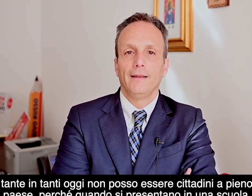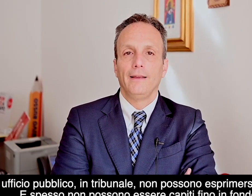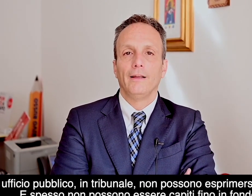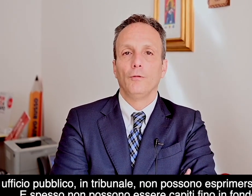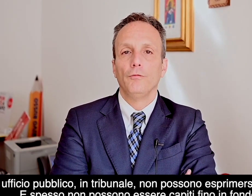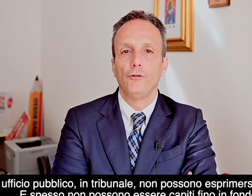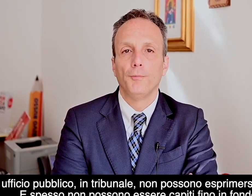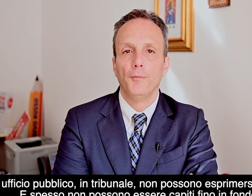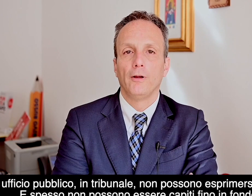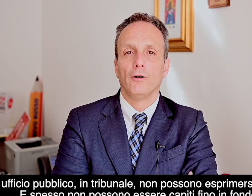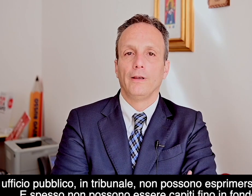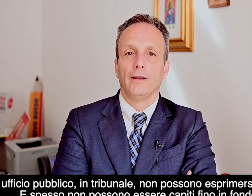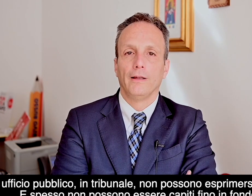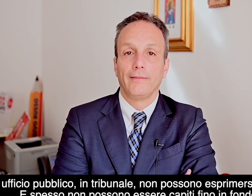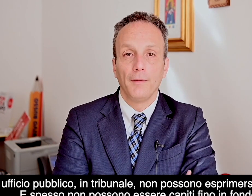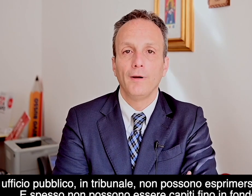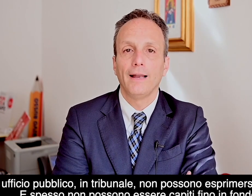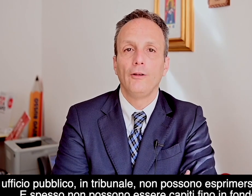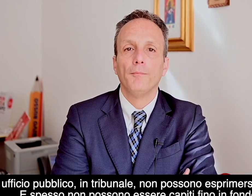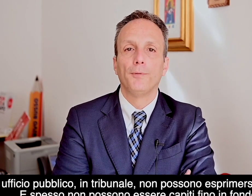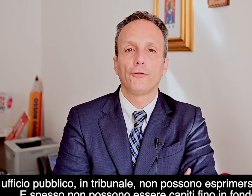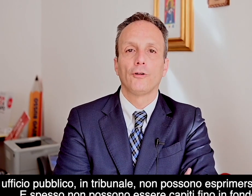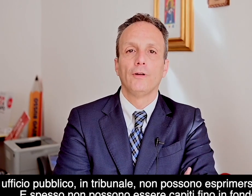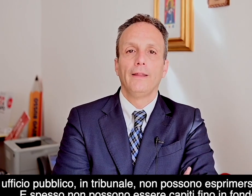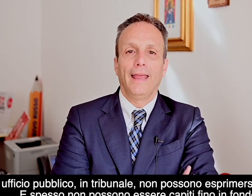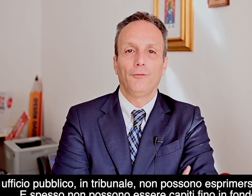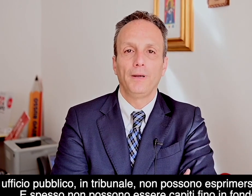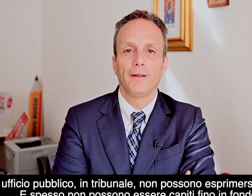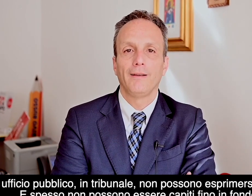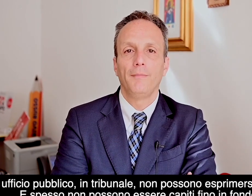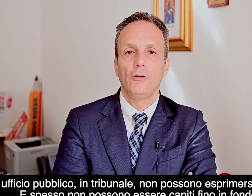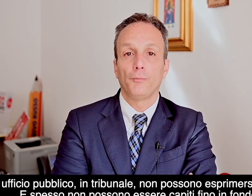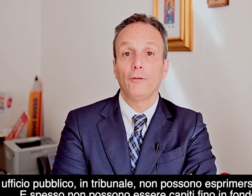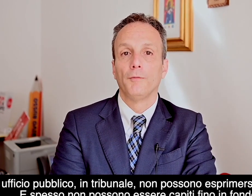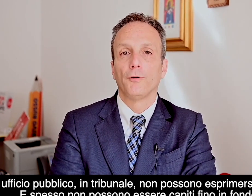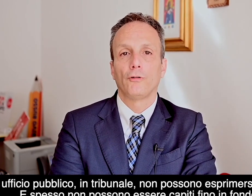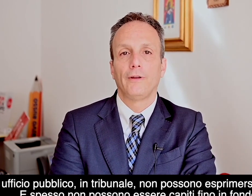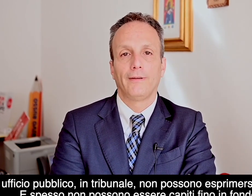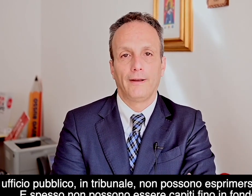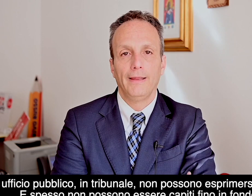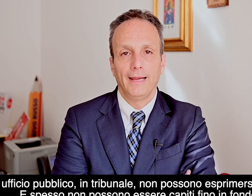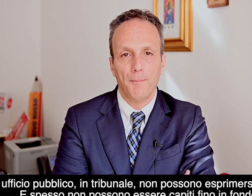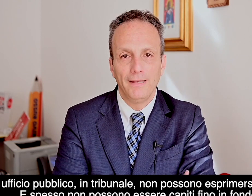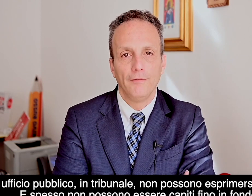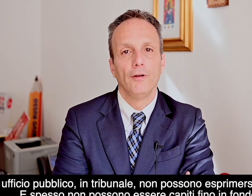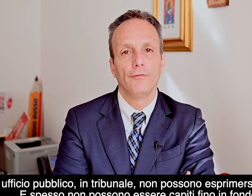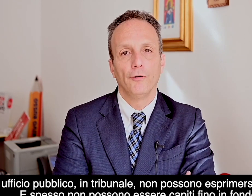un ufficio pubblico in tribunale non possono esprimersi al meglio e spesso non possono essere capiti fino in fondo